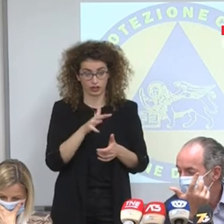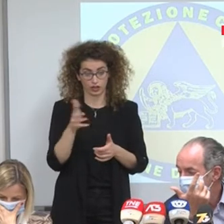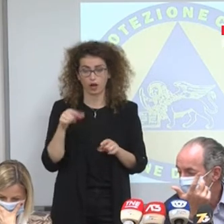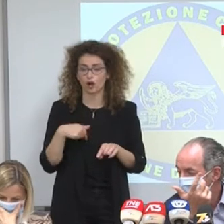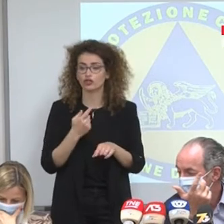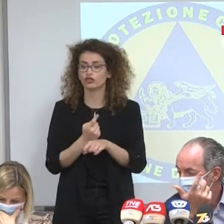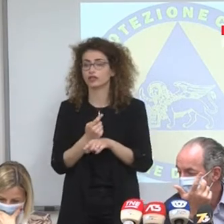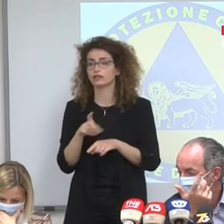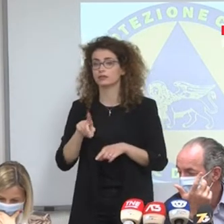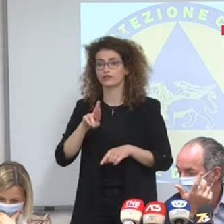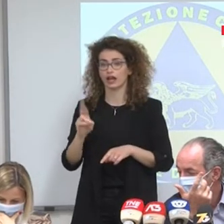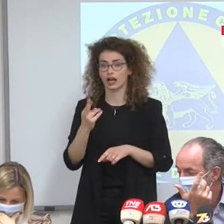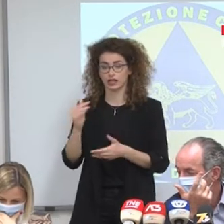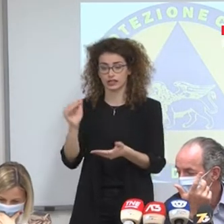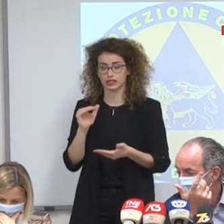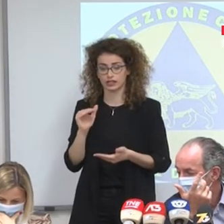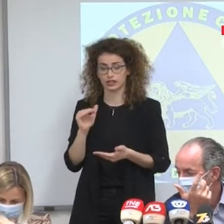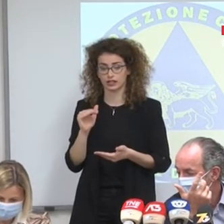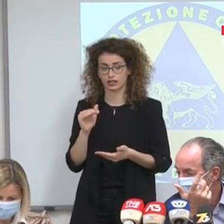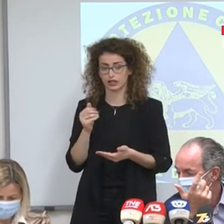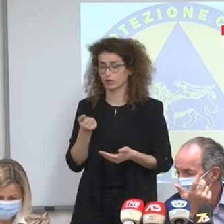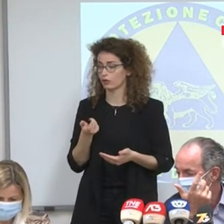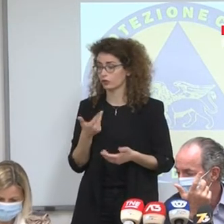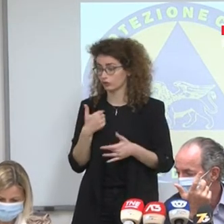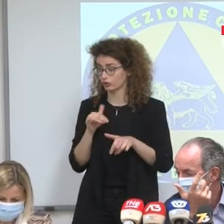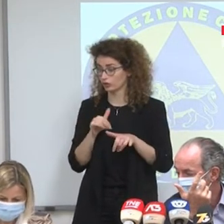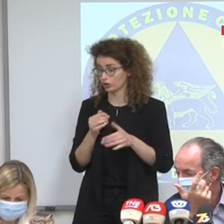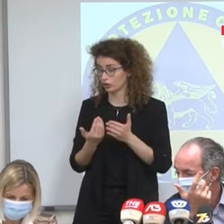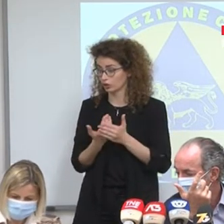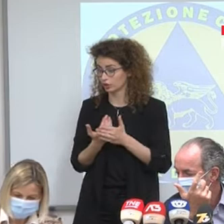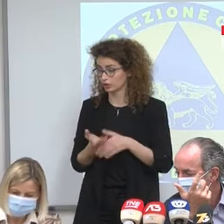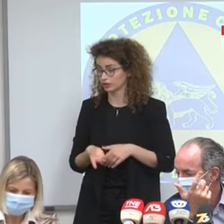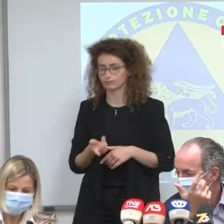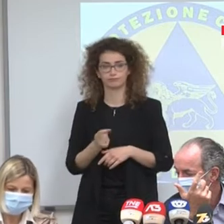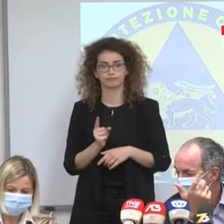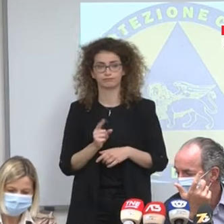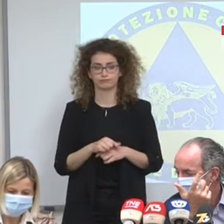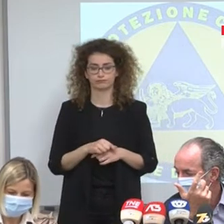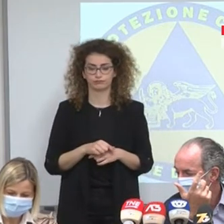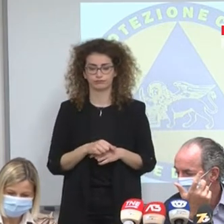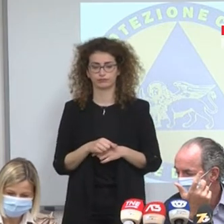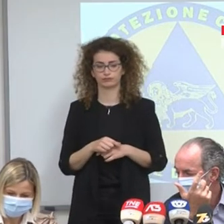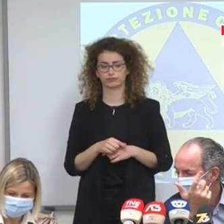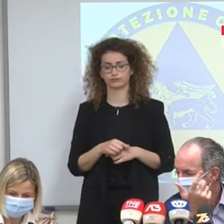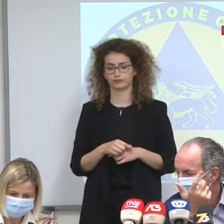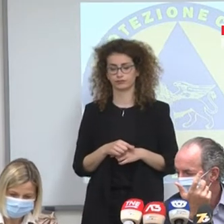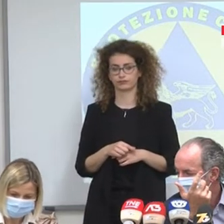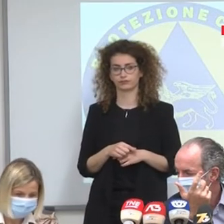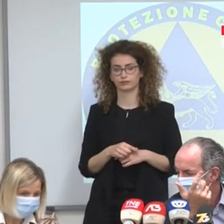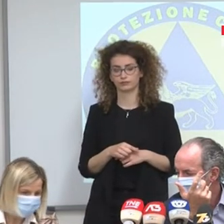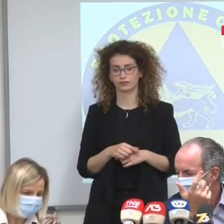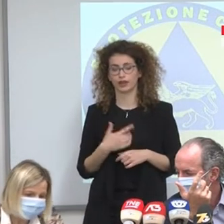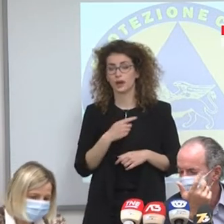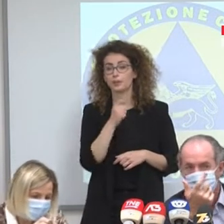arrivare Pfizer. Sì. A quanto siamo? C'è qualche notizia? Non c'è notizia, però c'è arrivato un messaggio di microfono